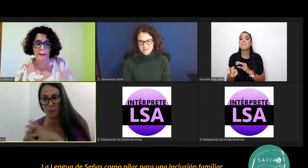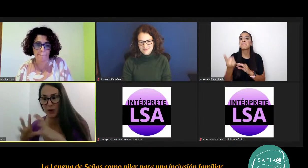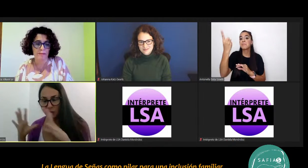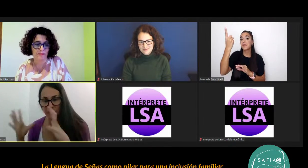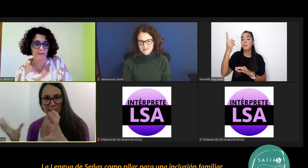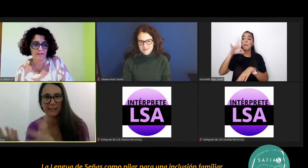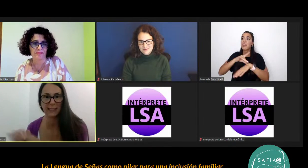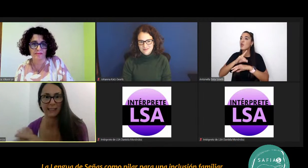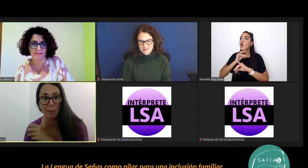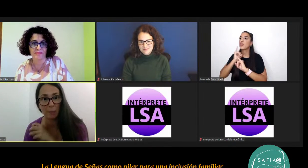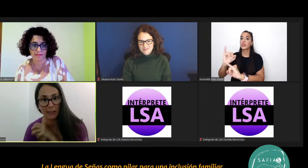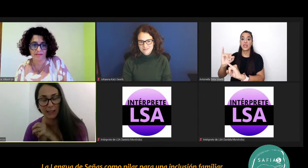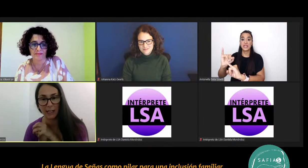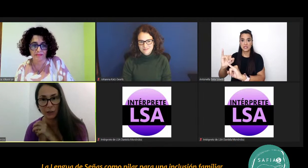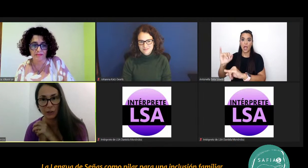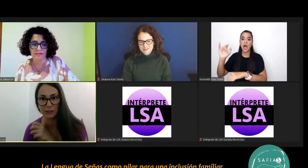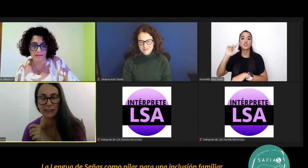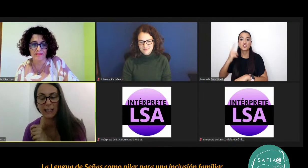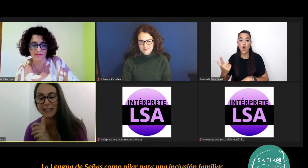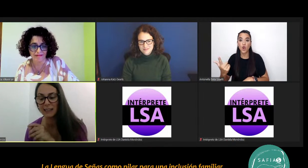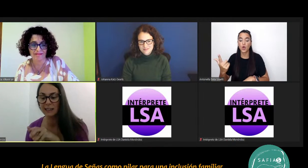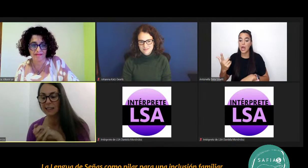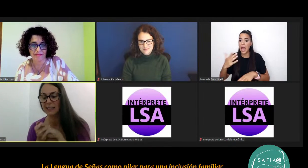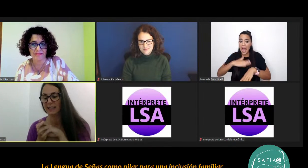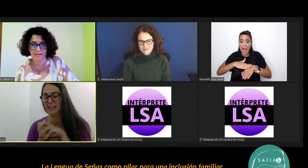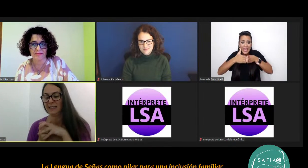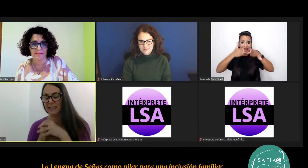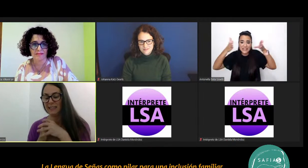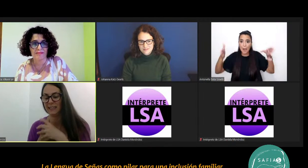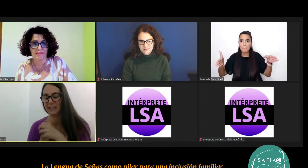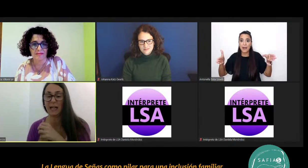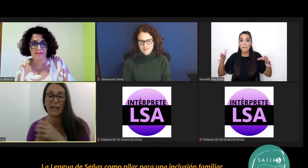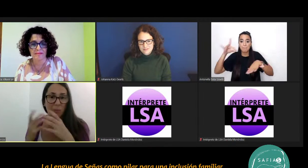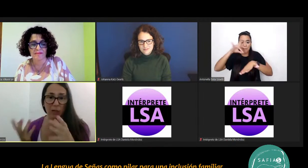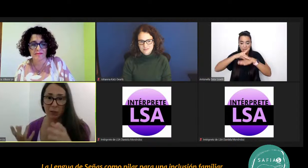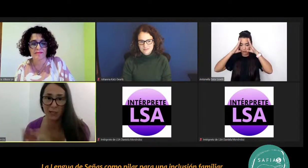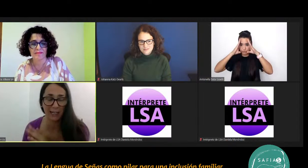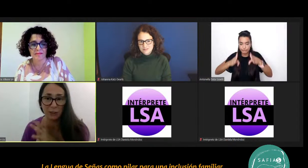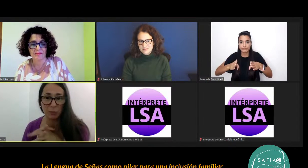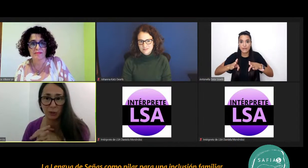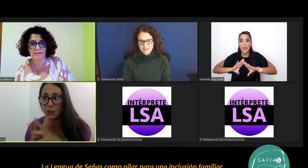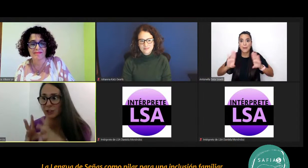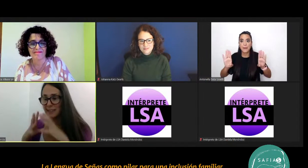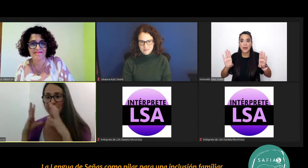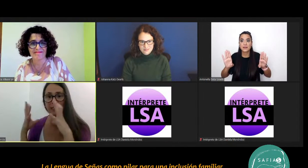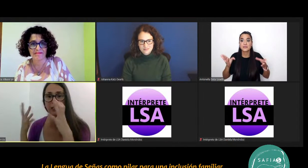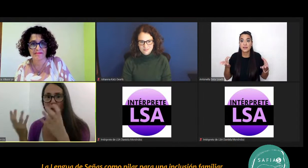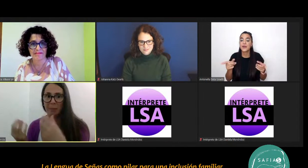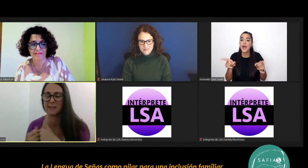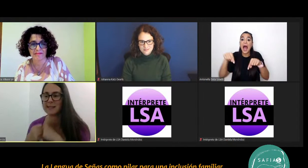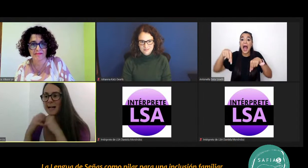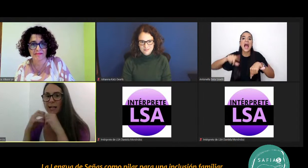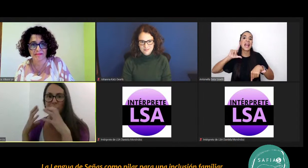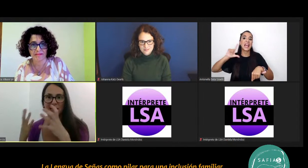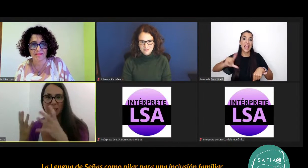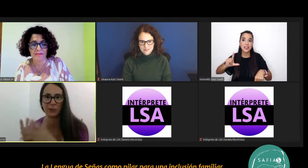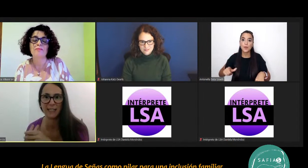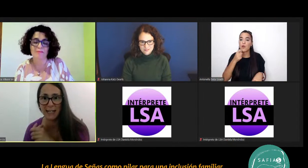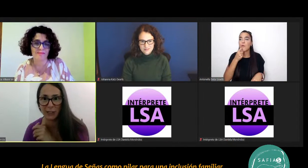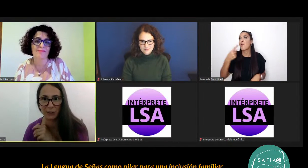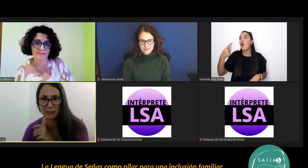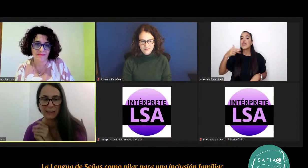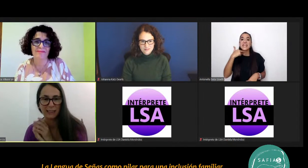¿no? Envueltos en esa etapa diagnóstica. Acá me puede ayudar Leti un montón, de ese hijo que pensaron,